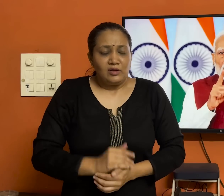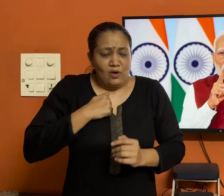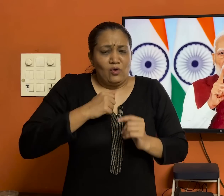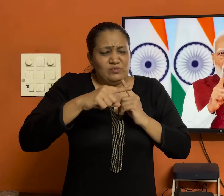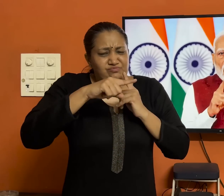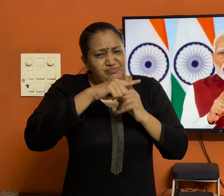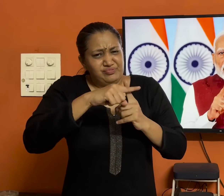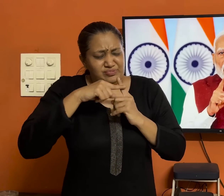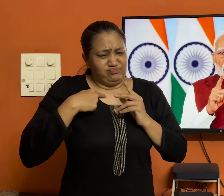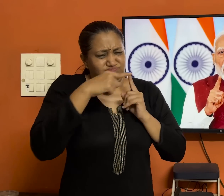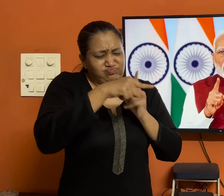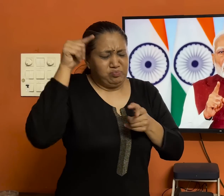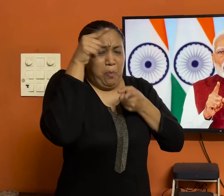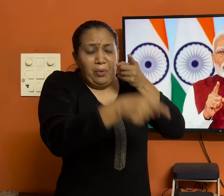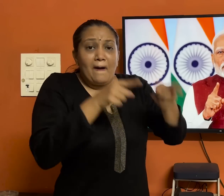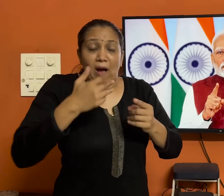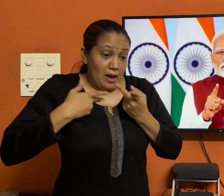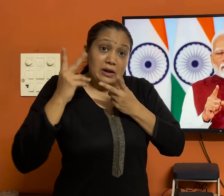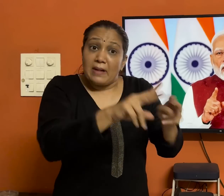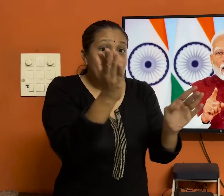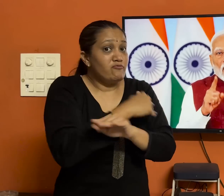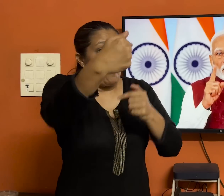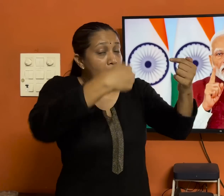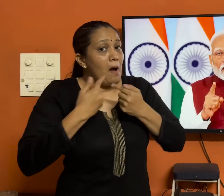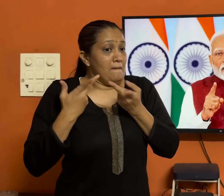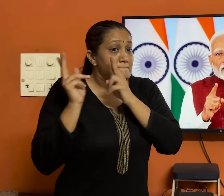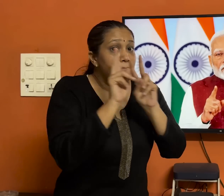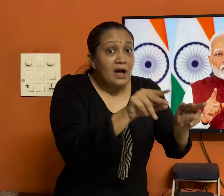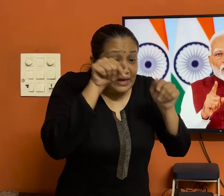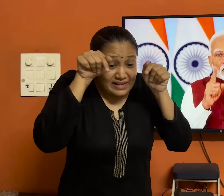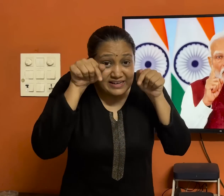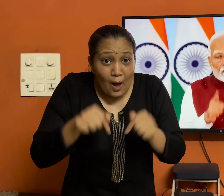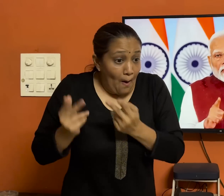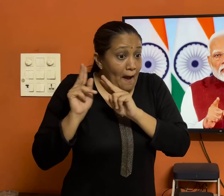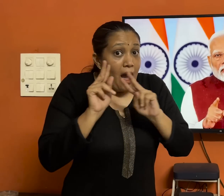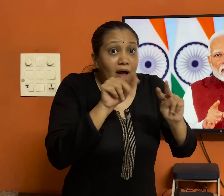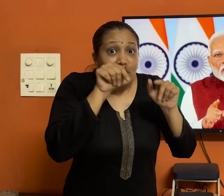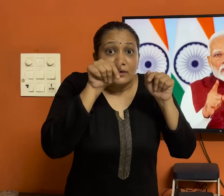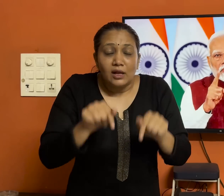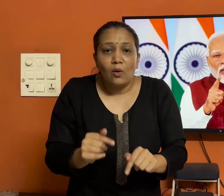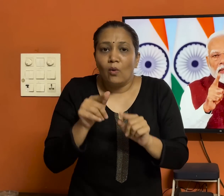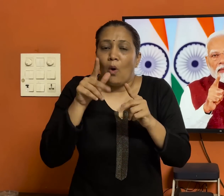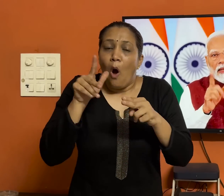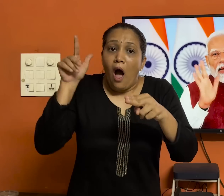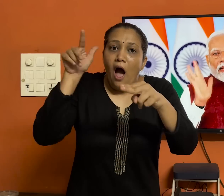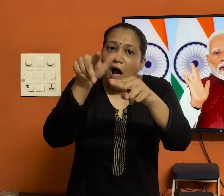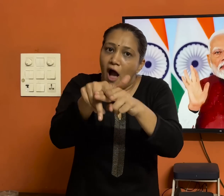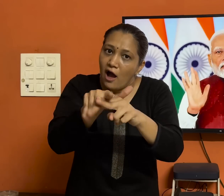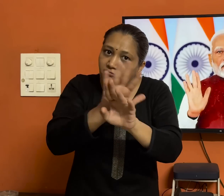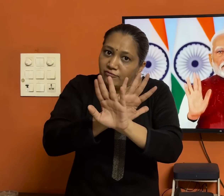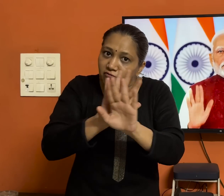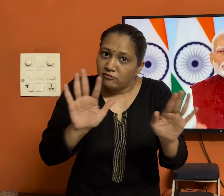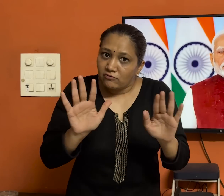अपनी जवाबी कार्रवाई को अभी सिर्फ स्थगित किया है।